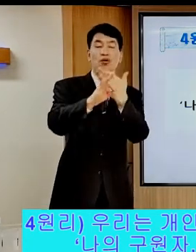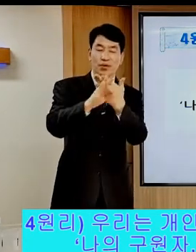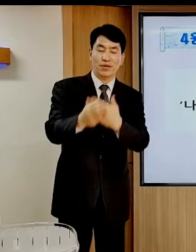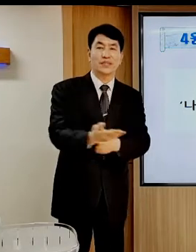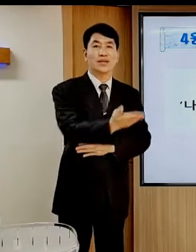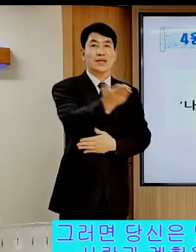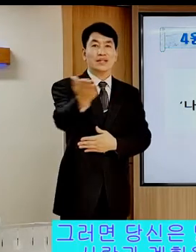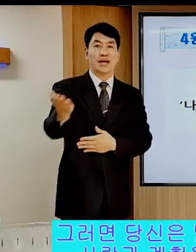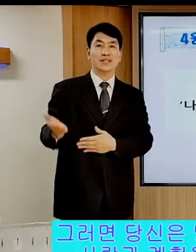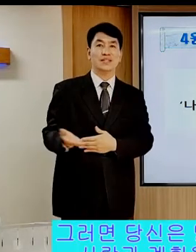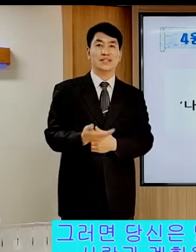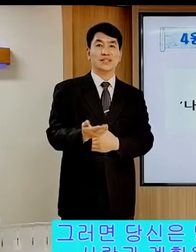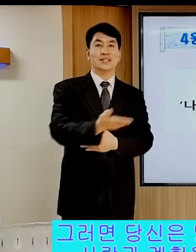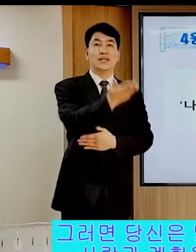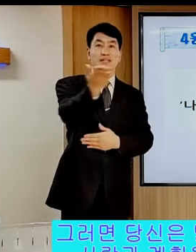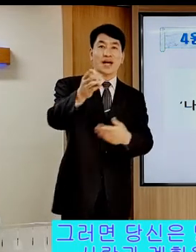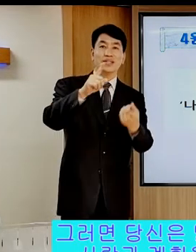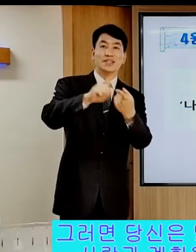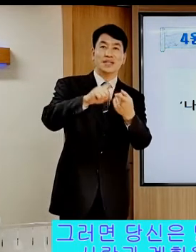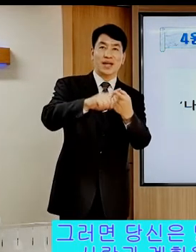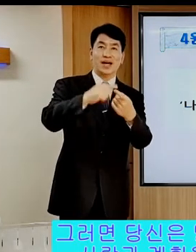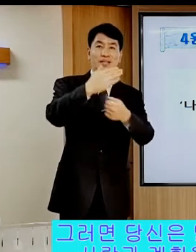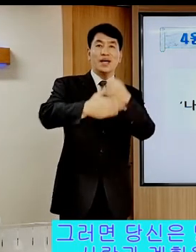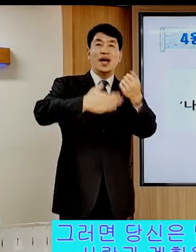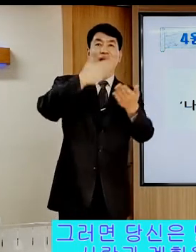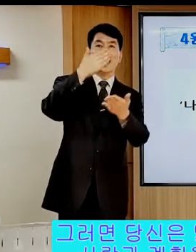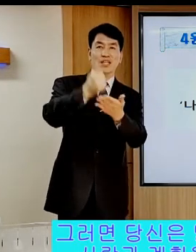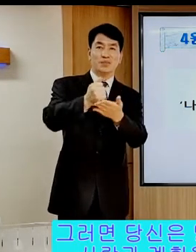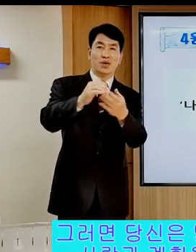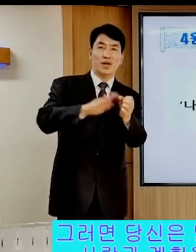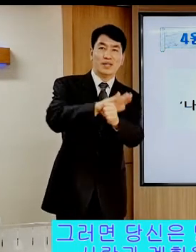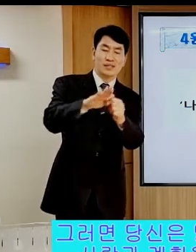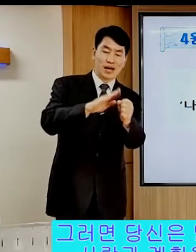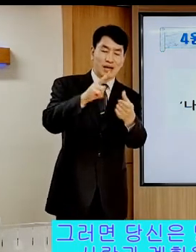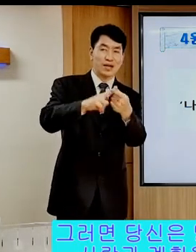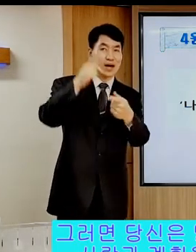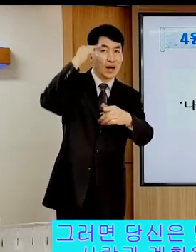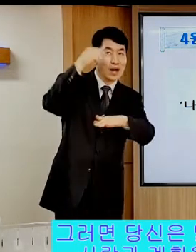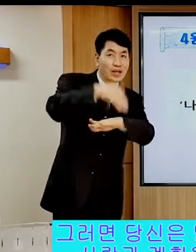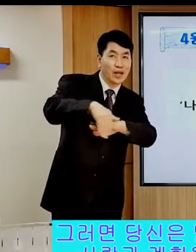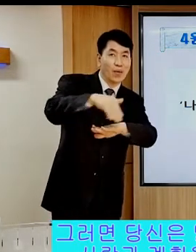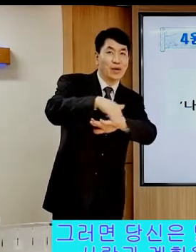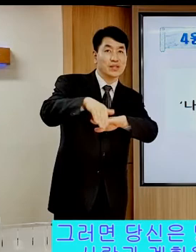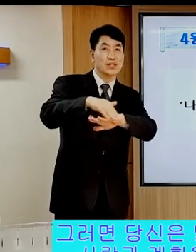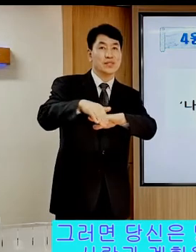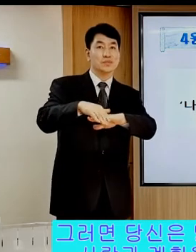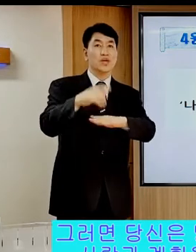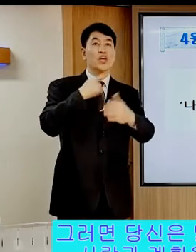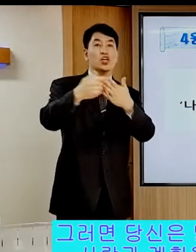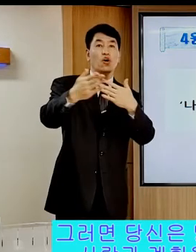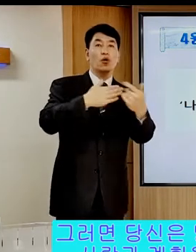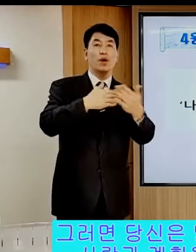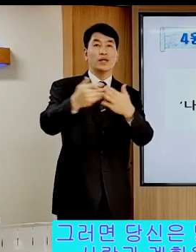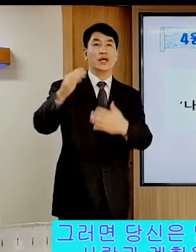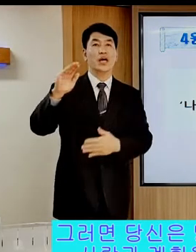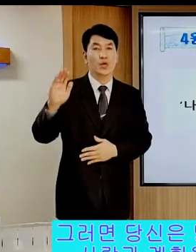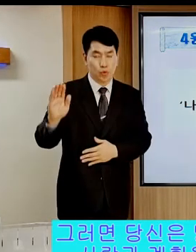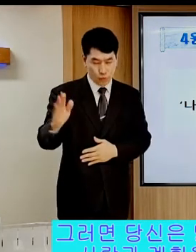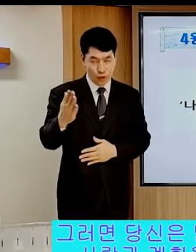그러면 당신은 당신에 대한 하나님과 사랑과 계획을 경험하게 됩니다.